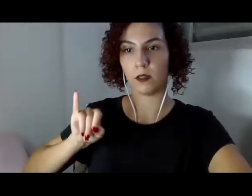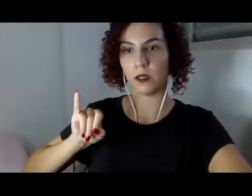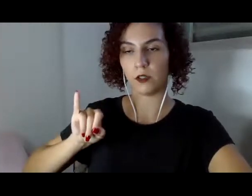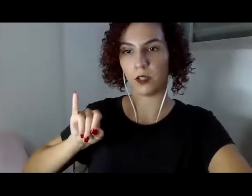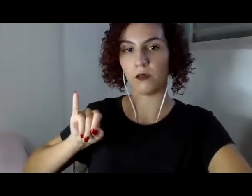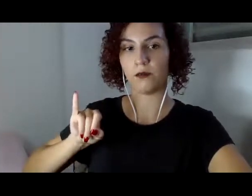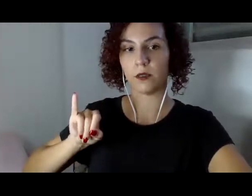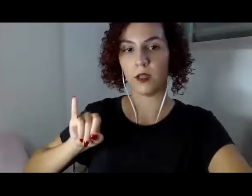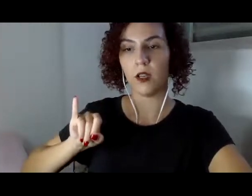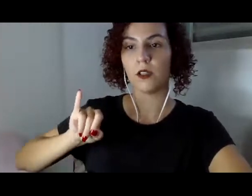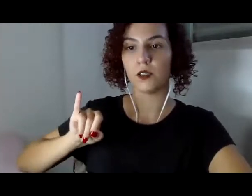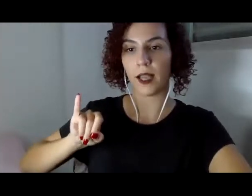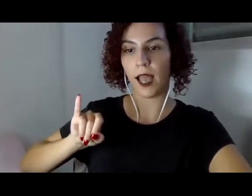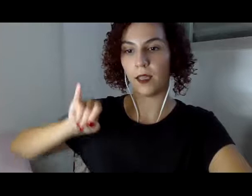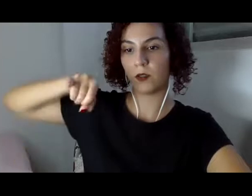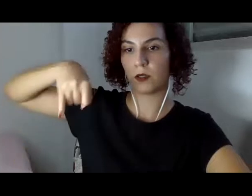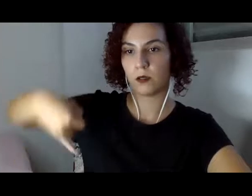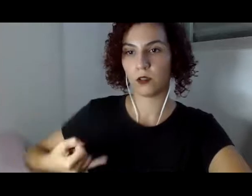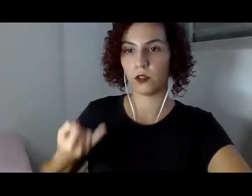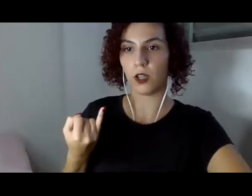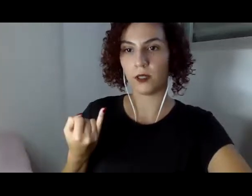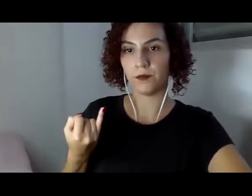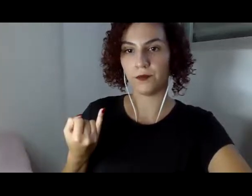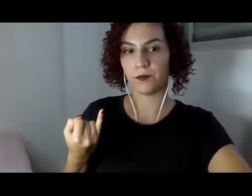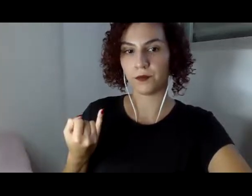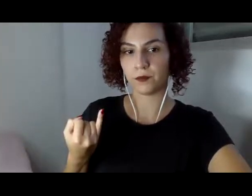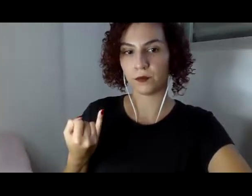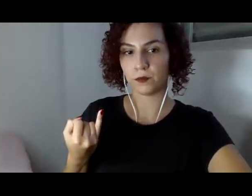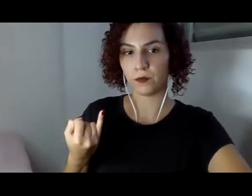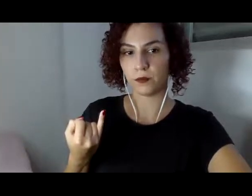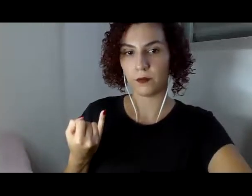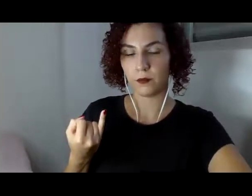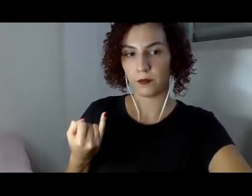esse dedinho. Já caímos J.